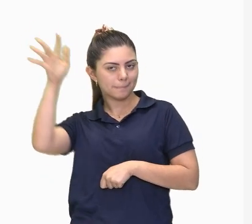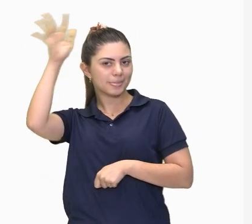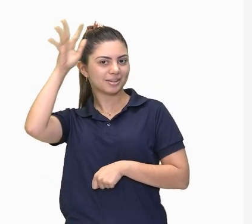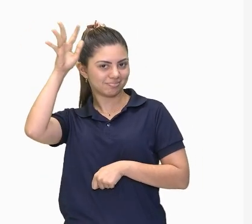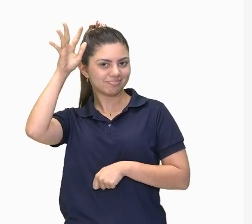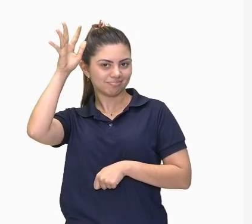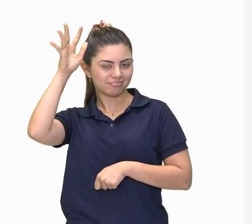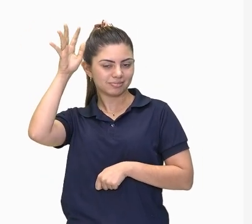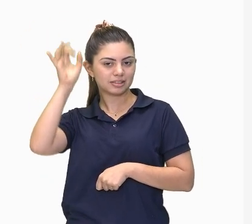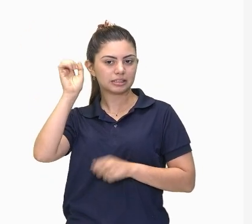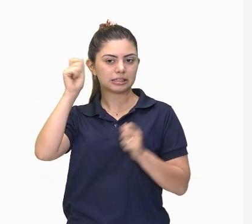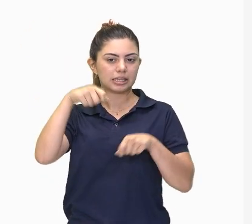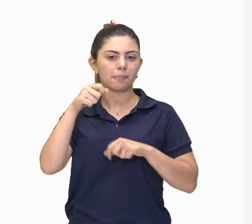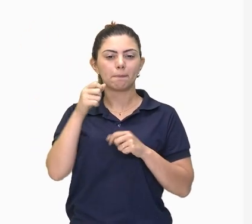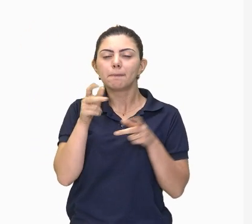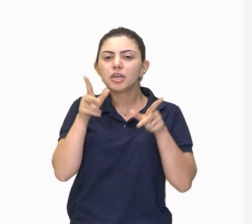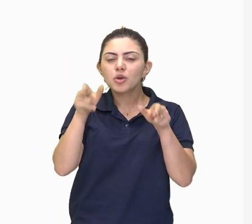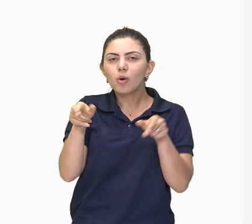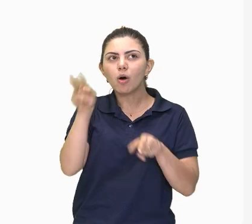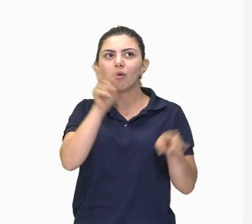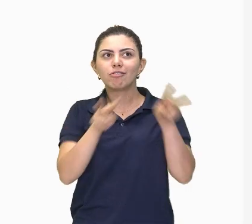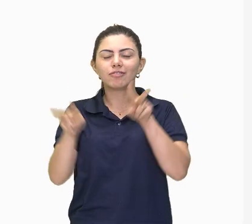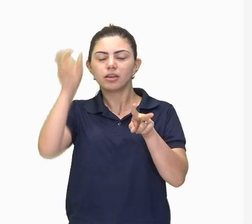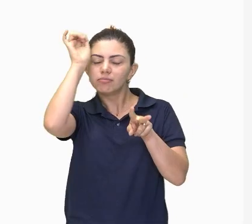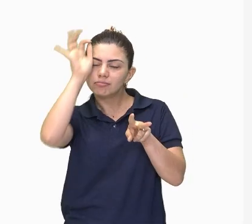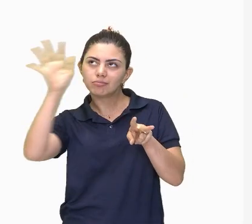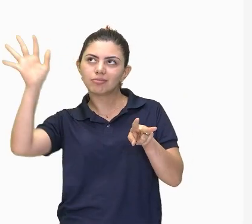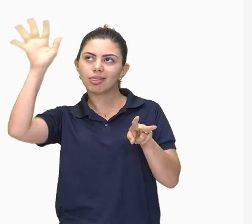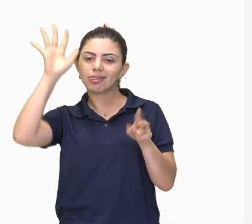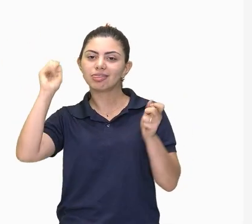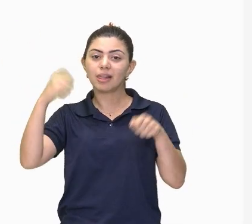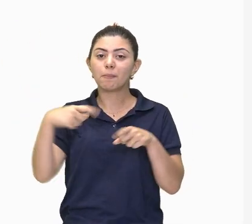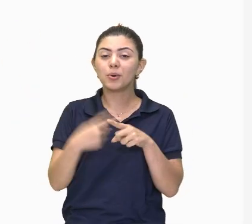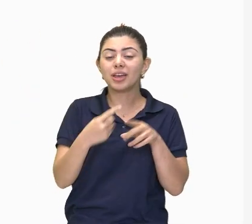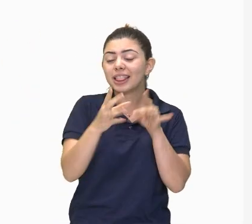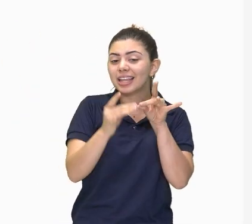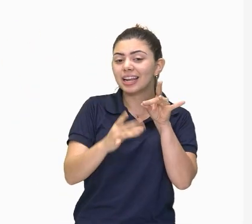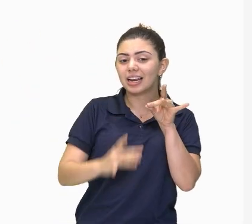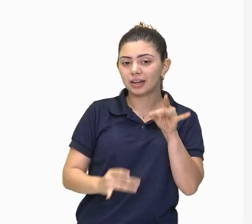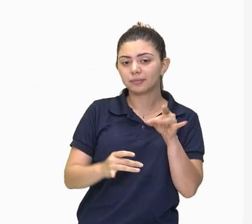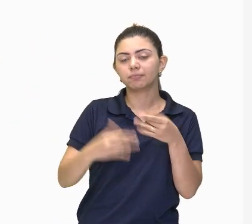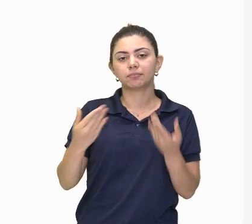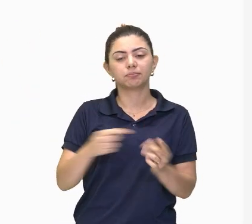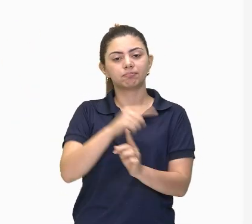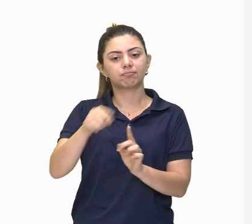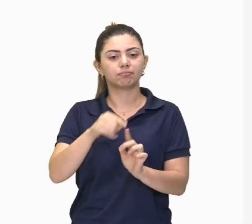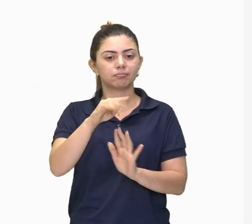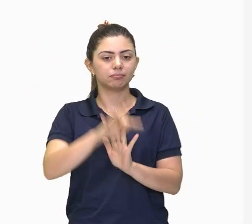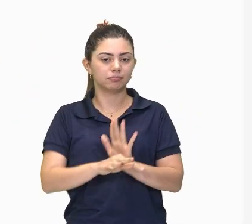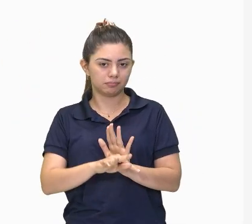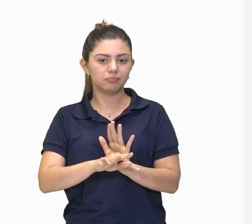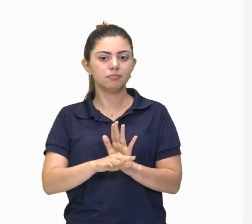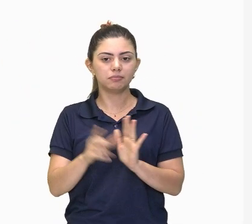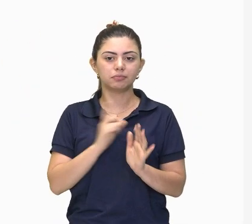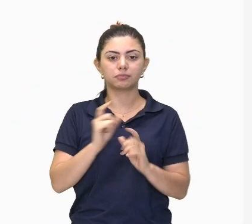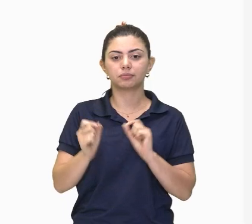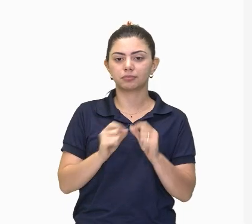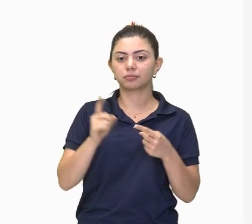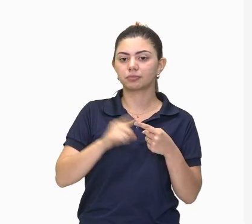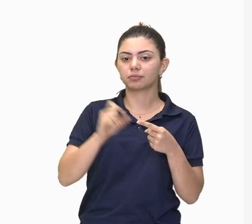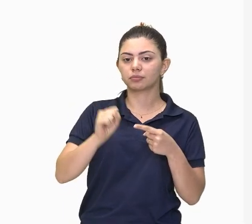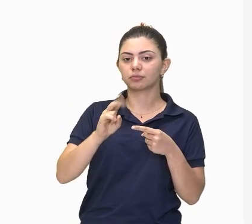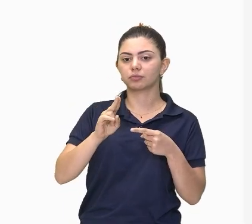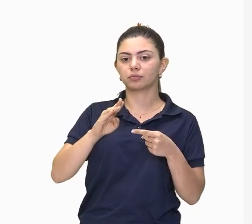também, como se visse uma fotografia. Conforme a intenção do texto, as descrições são classificadas em